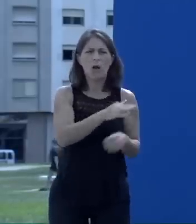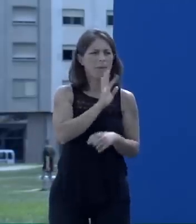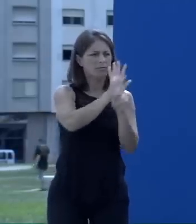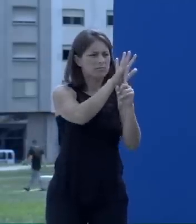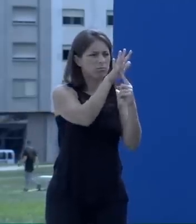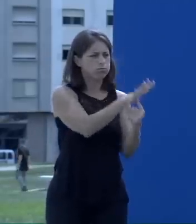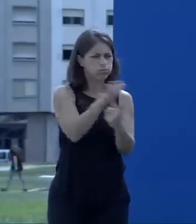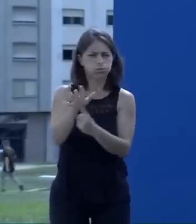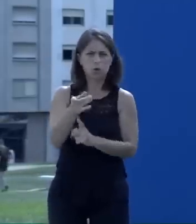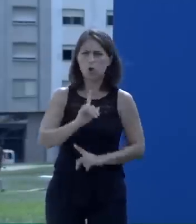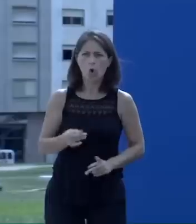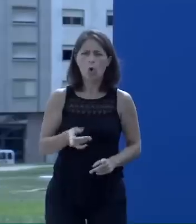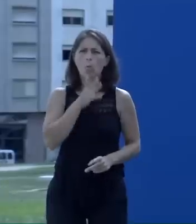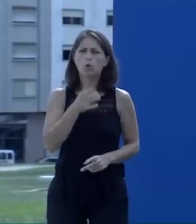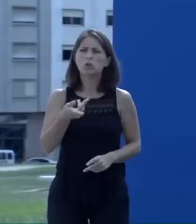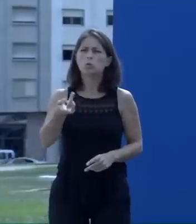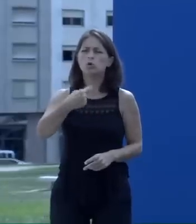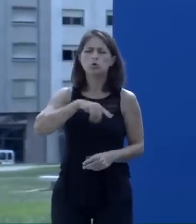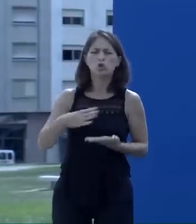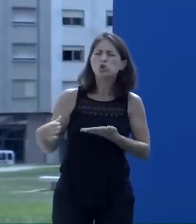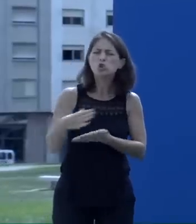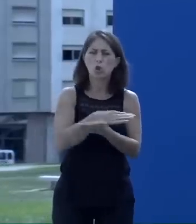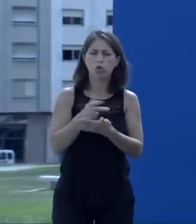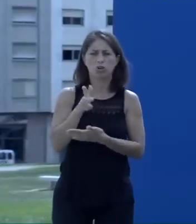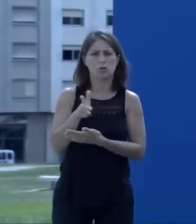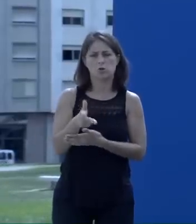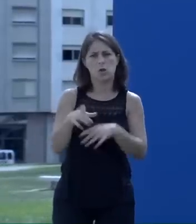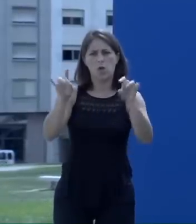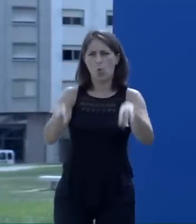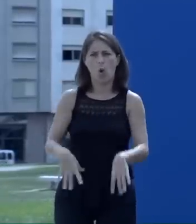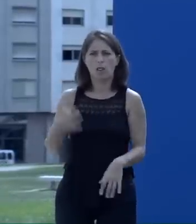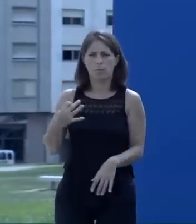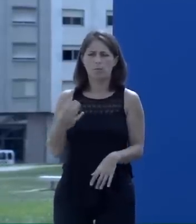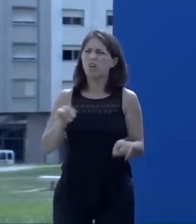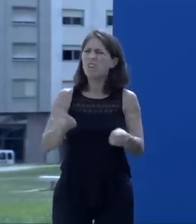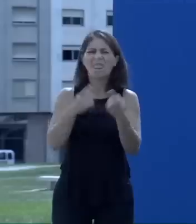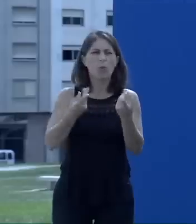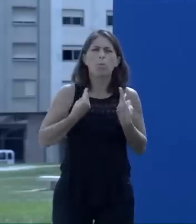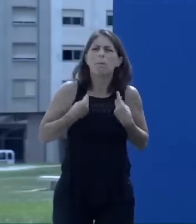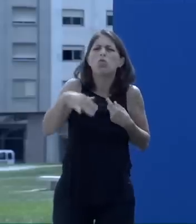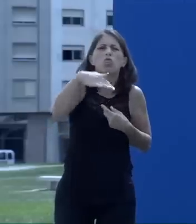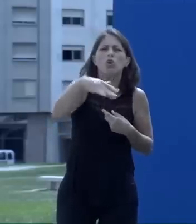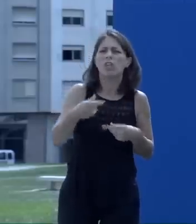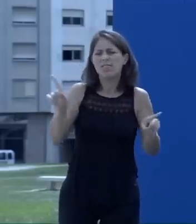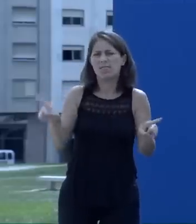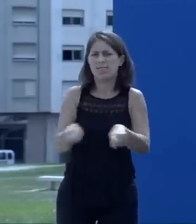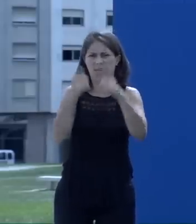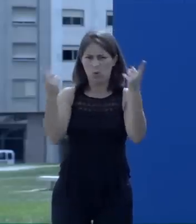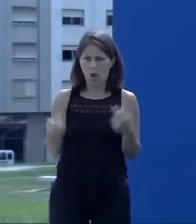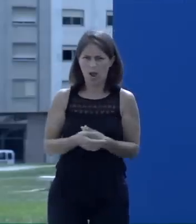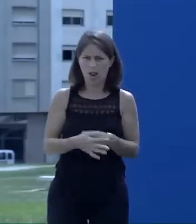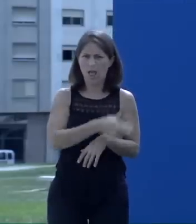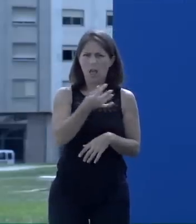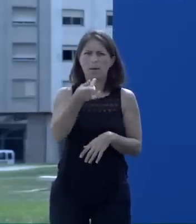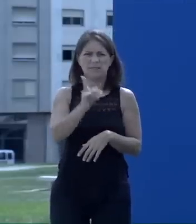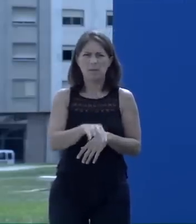porque todas e todos temos os mesmos dereitos, con independencia do lugar onde vivamos. Sí, con independencia do lugar onde vivamos e con independencia